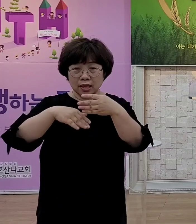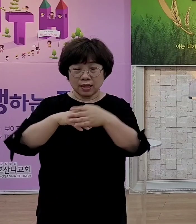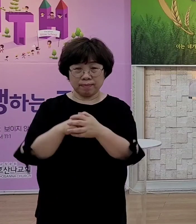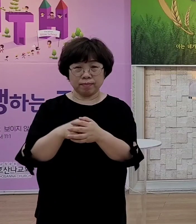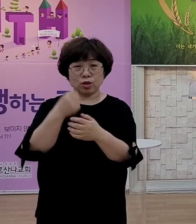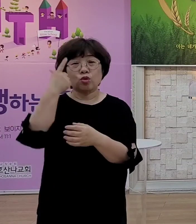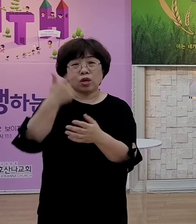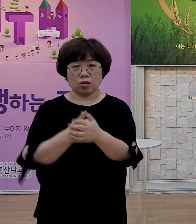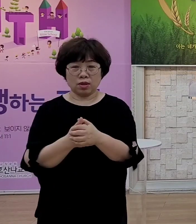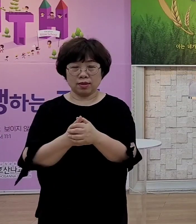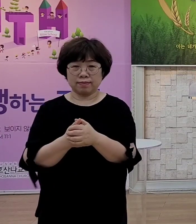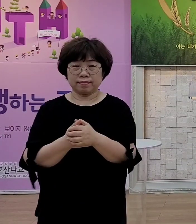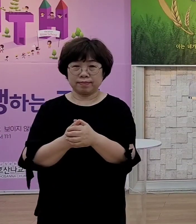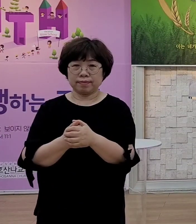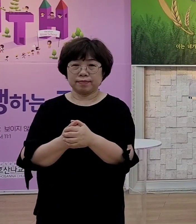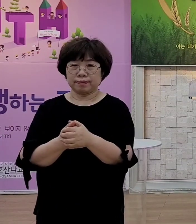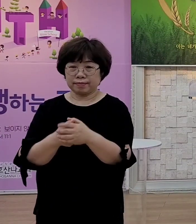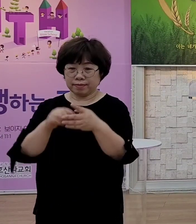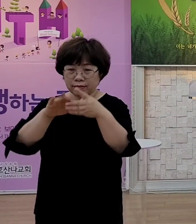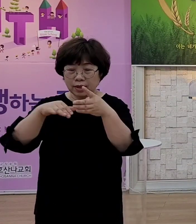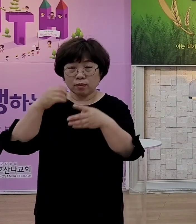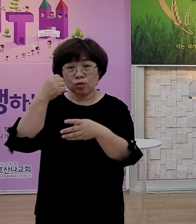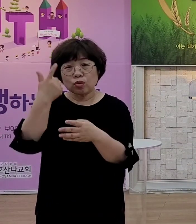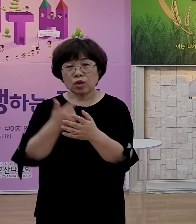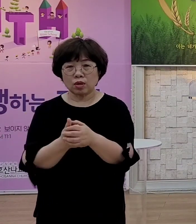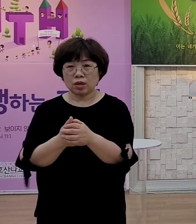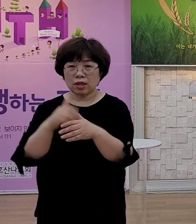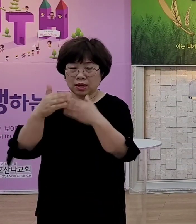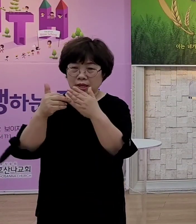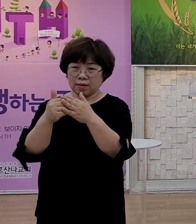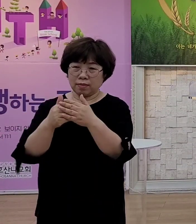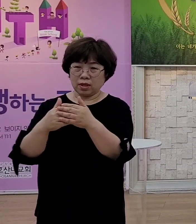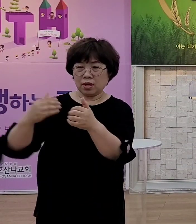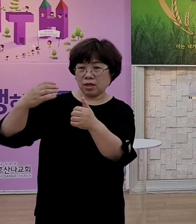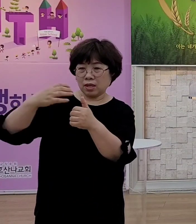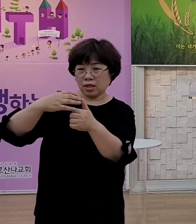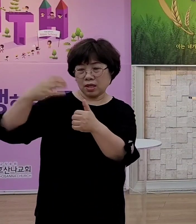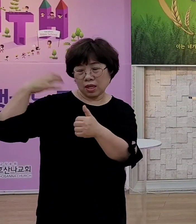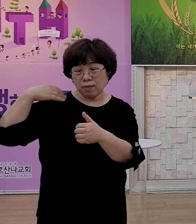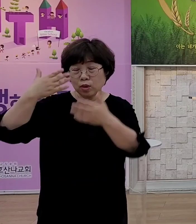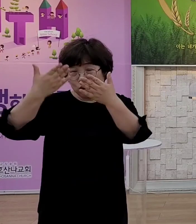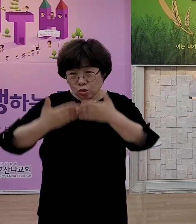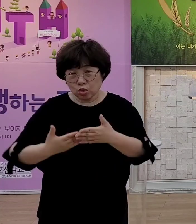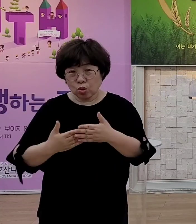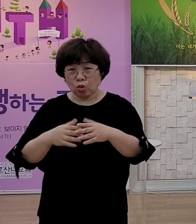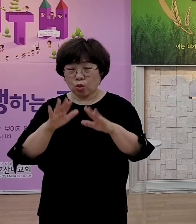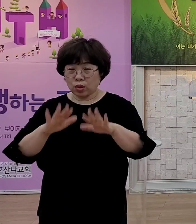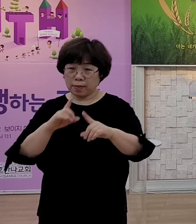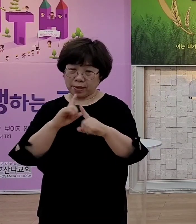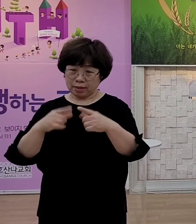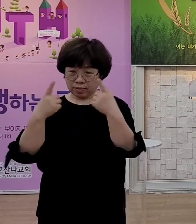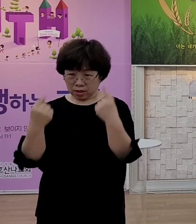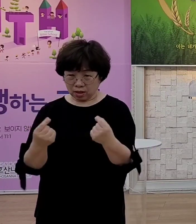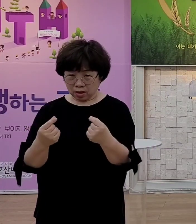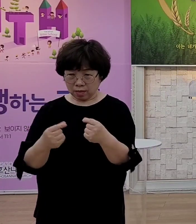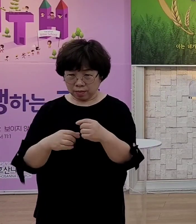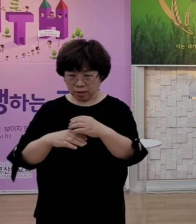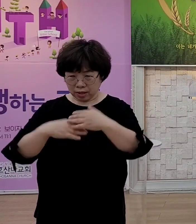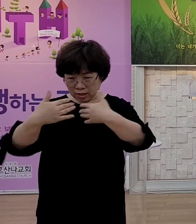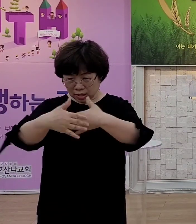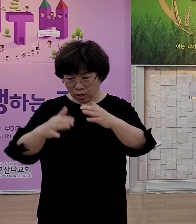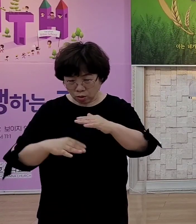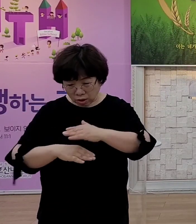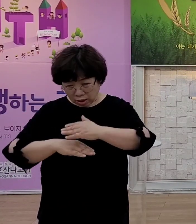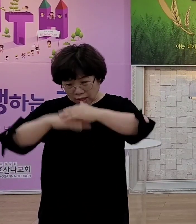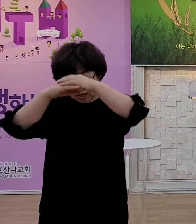7월달부터 12월달까지 우리 남은 이 하반기도 하나님께서 책임져 주시고 오늘 말씀과 같이 정말 창고가 가득히